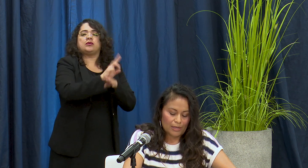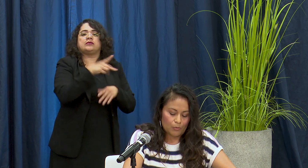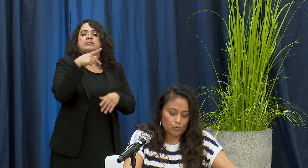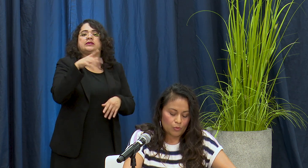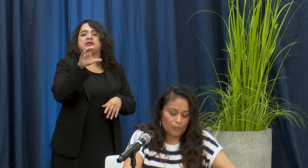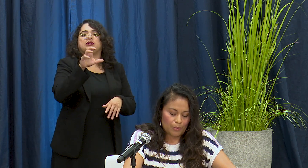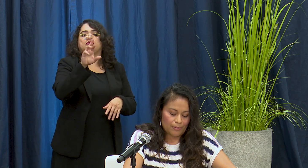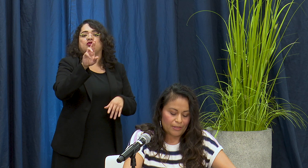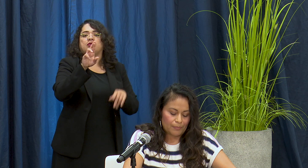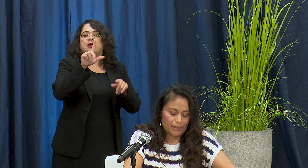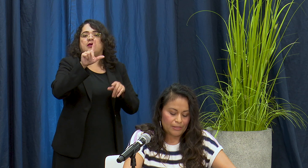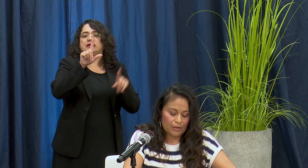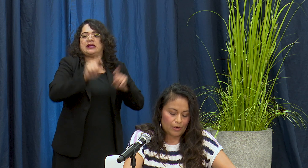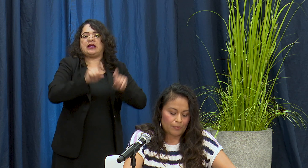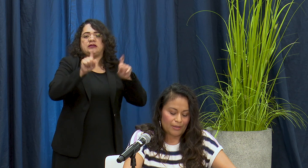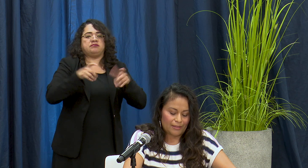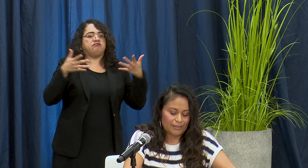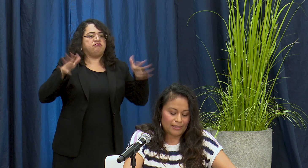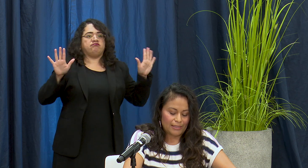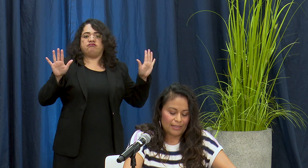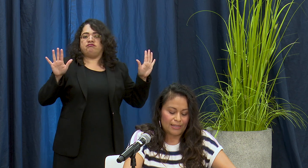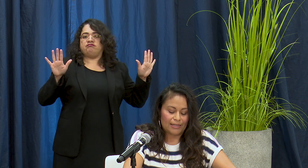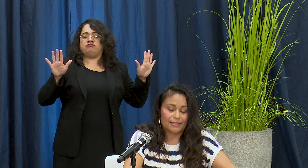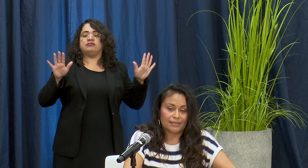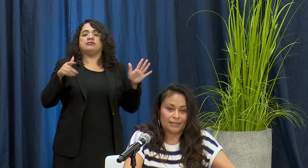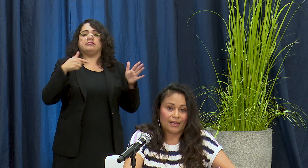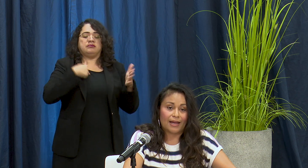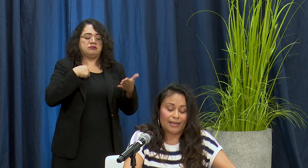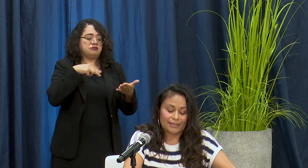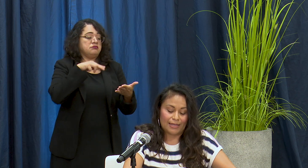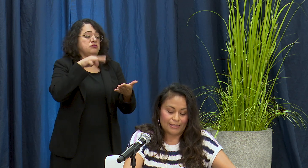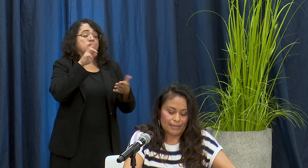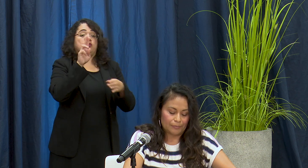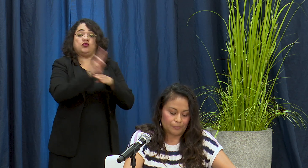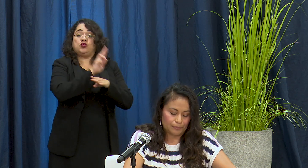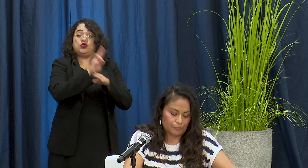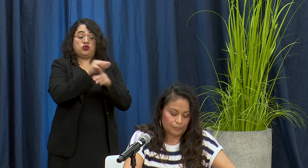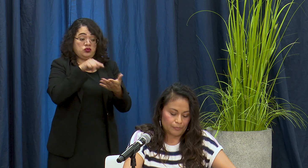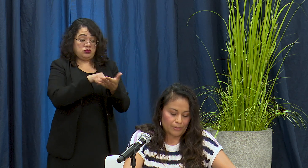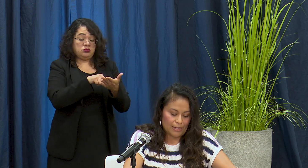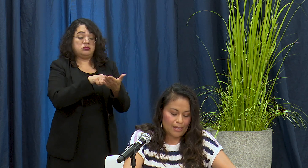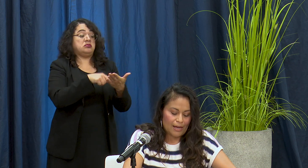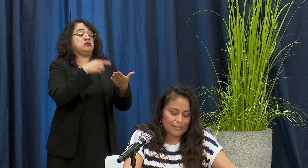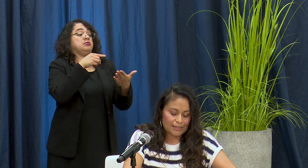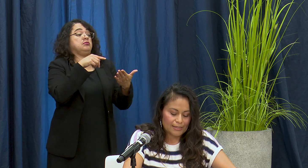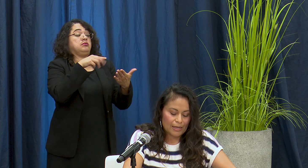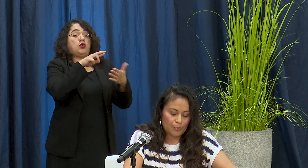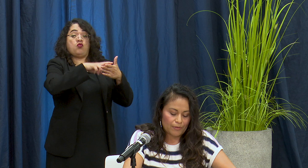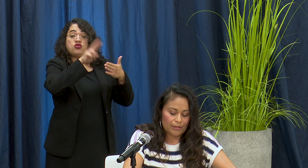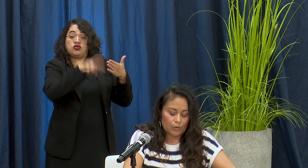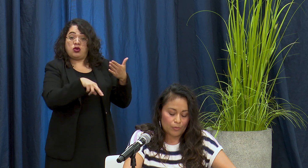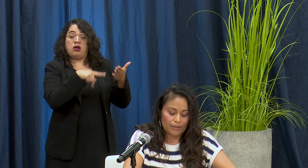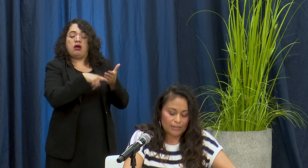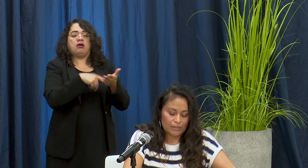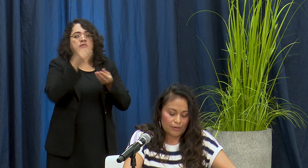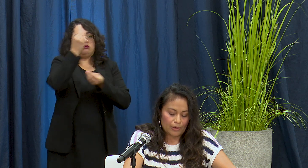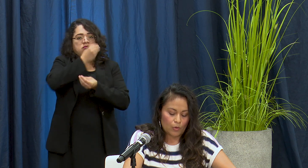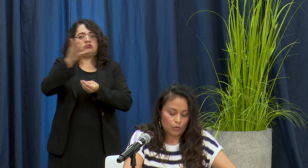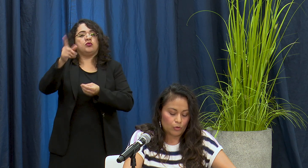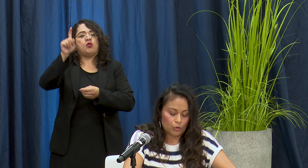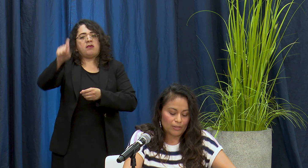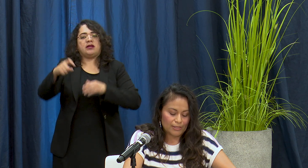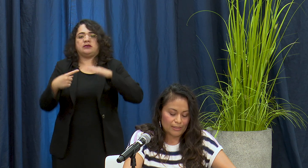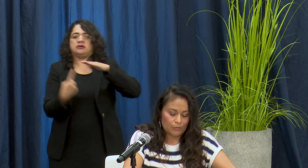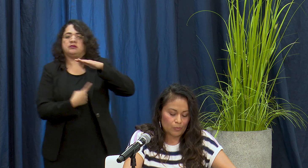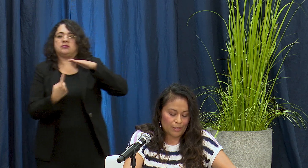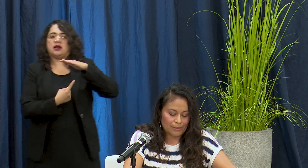Solo usaremos una prueba de PCR para decirle que necesita aislarse. Hacerse la prueba de COVID-19